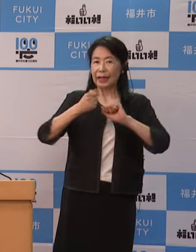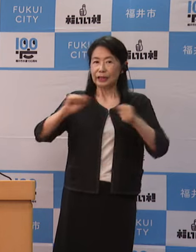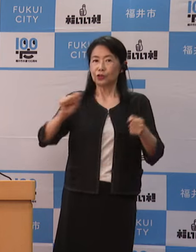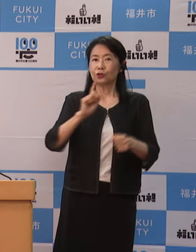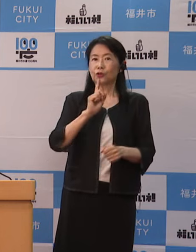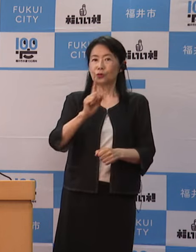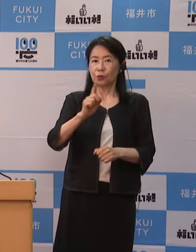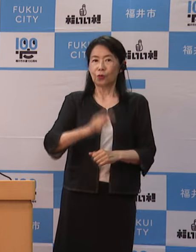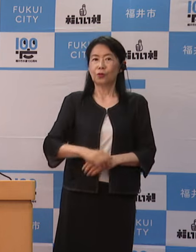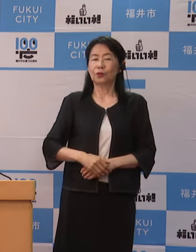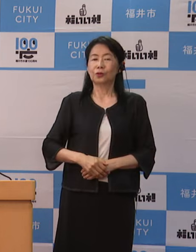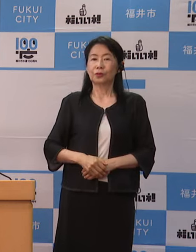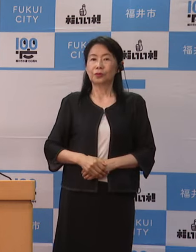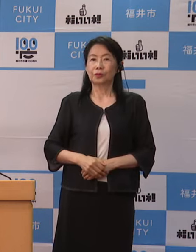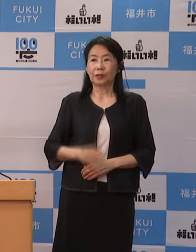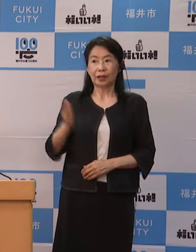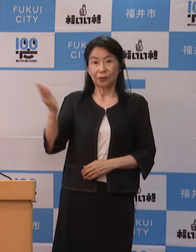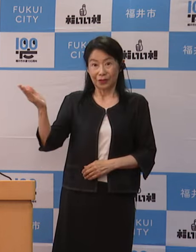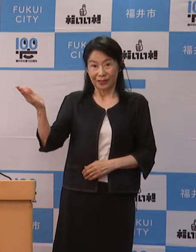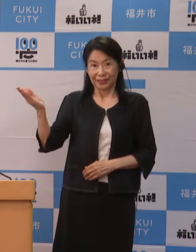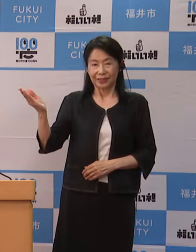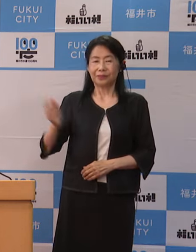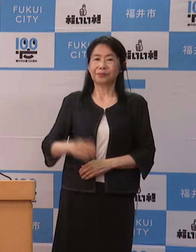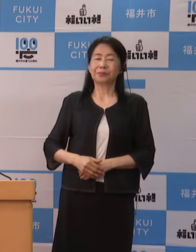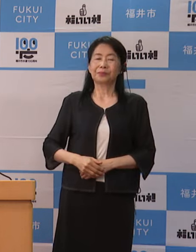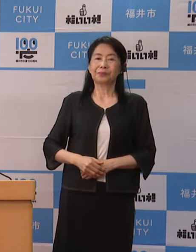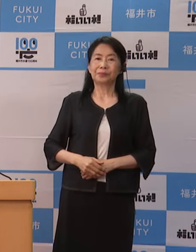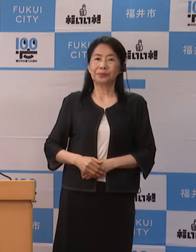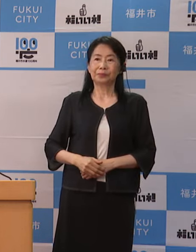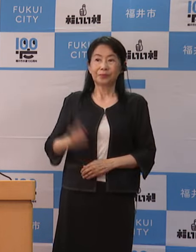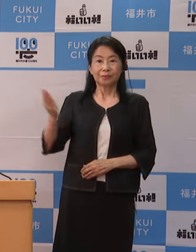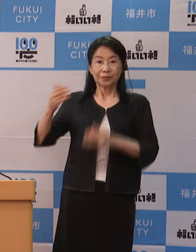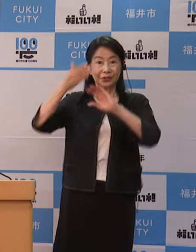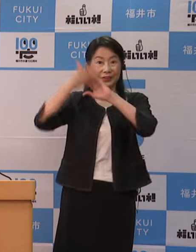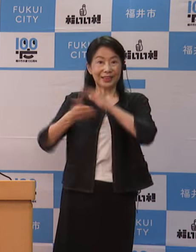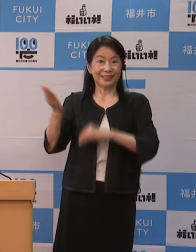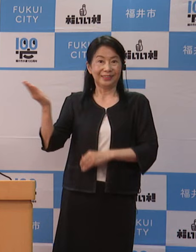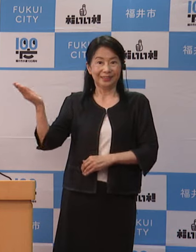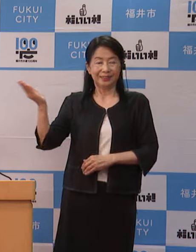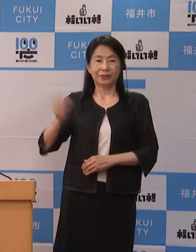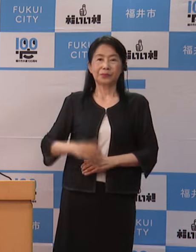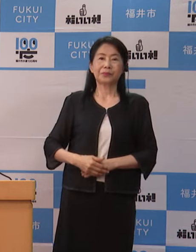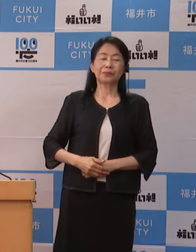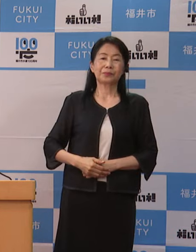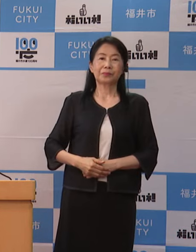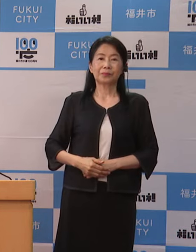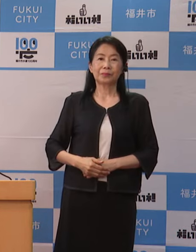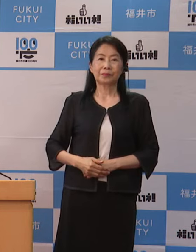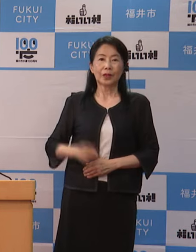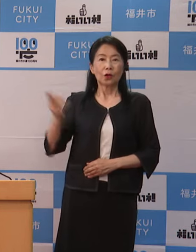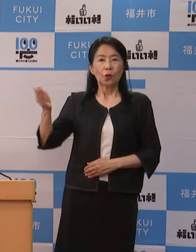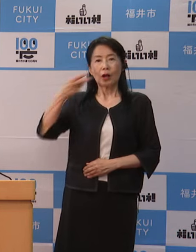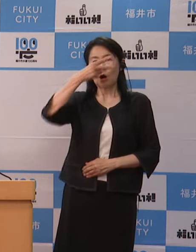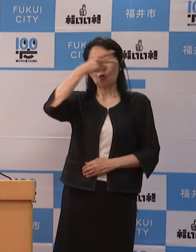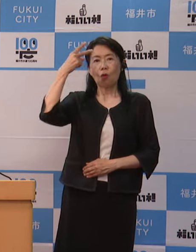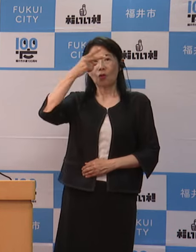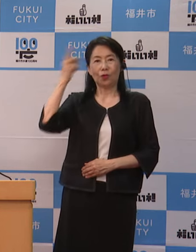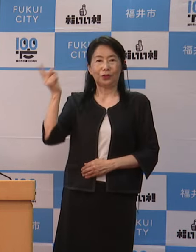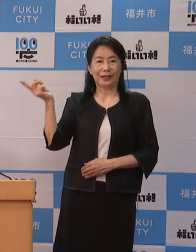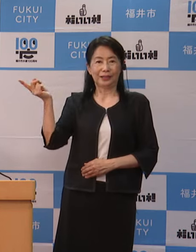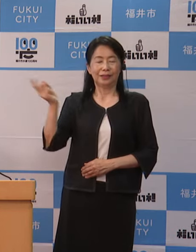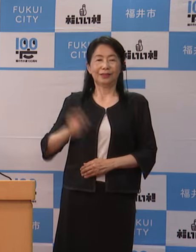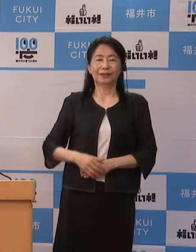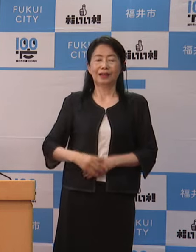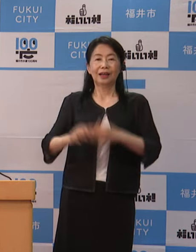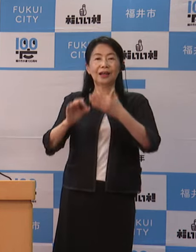と、これもさ、ごめんなさい、これこのシーンそうですね、これはまあこれは高校なんですけども、